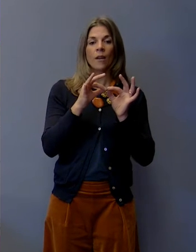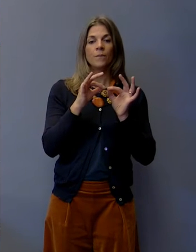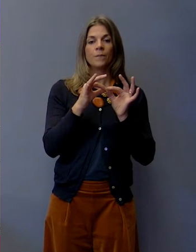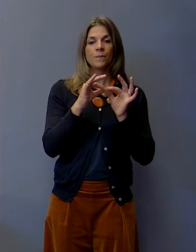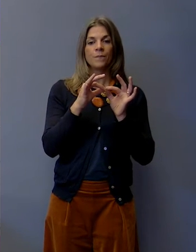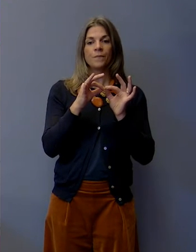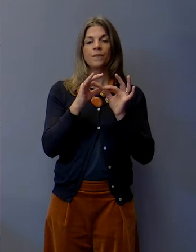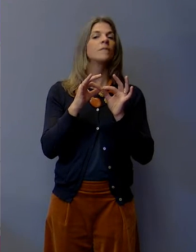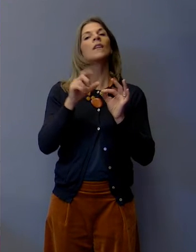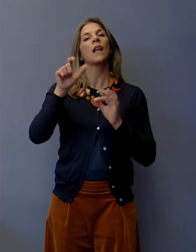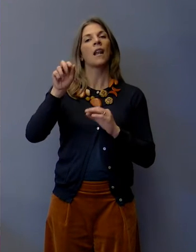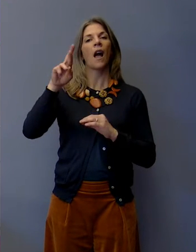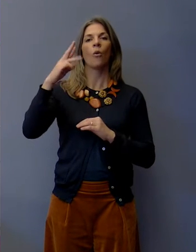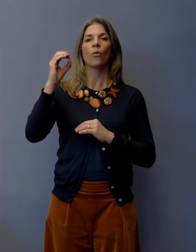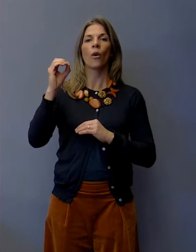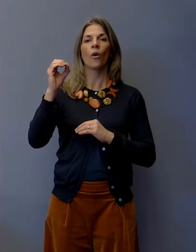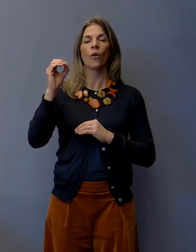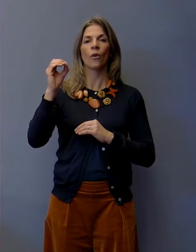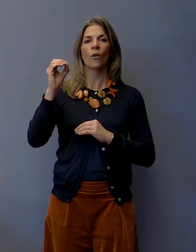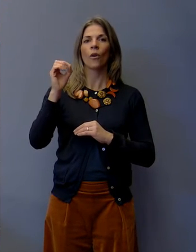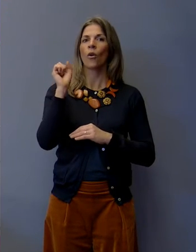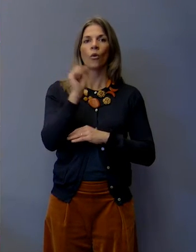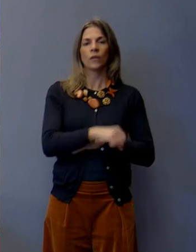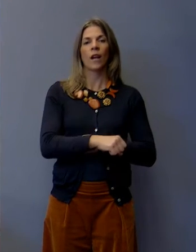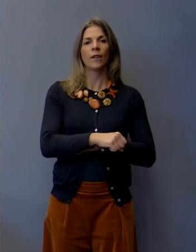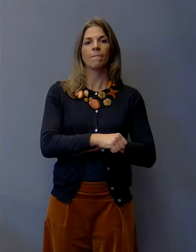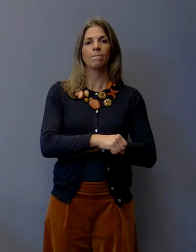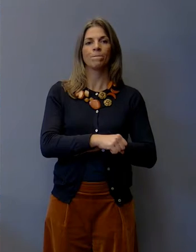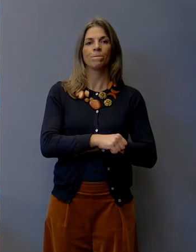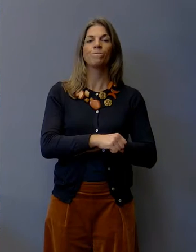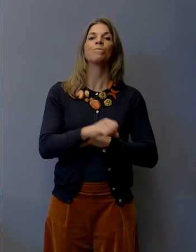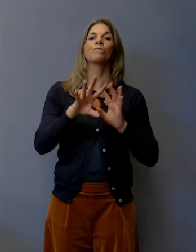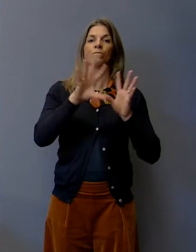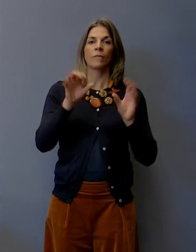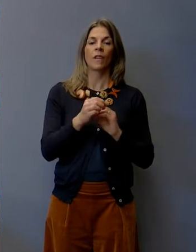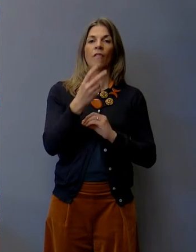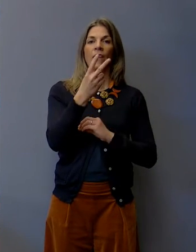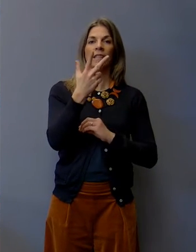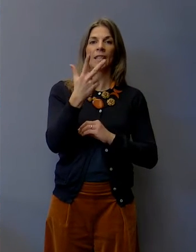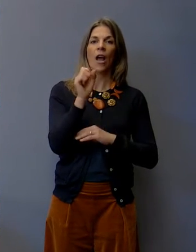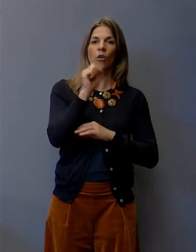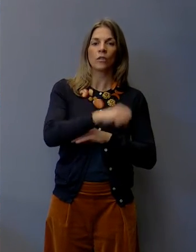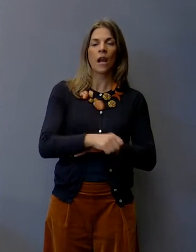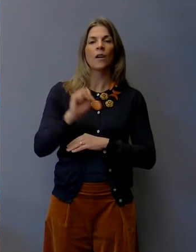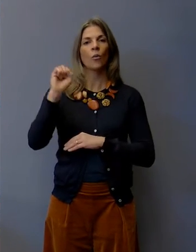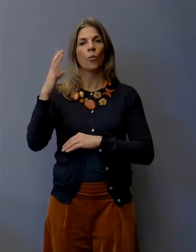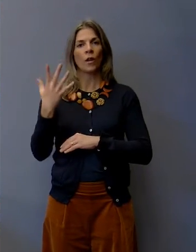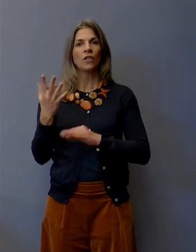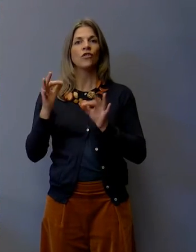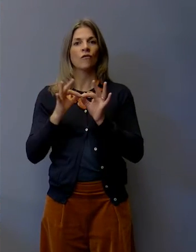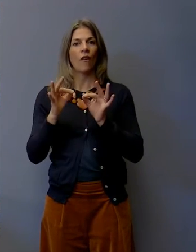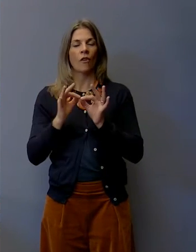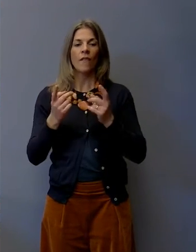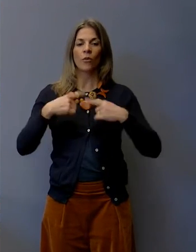consigliera lauro contrario 23 voti contrari 15 favorevoli consiglio comunale